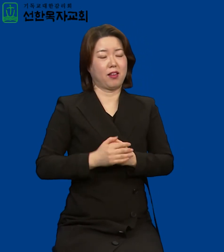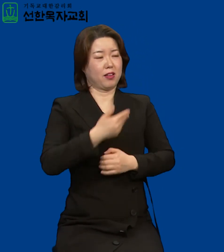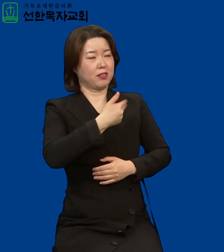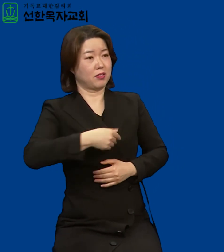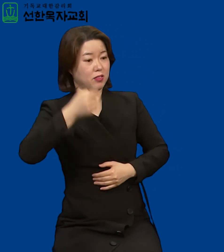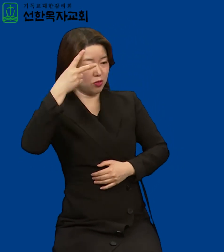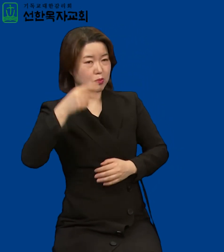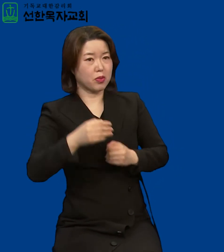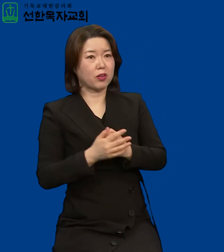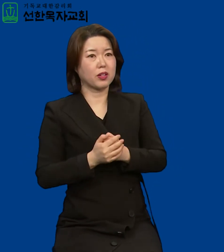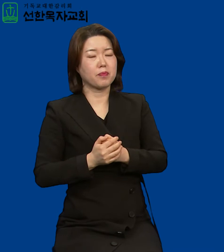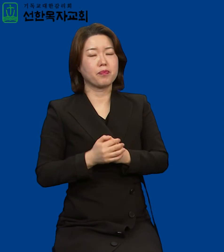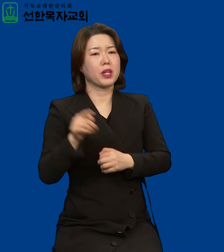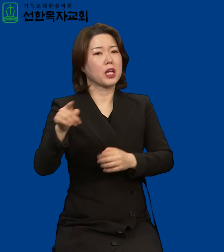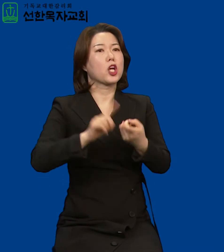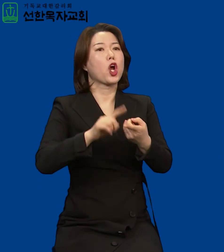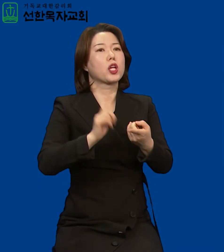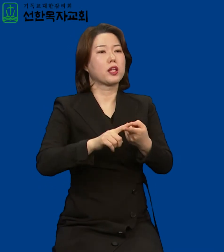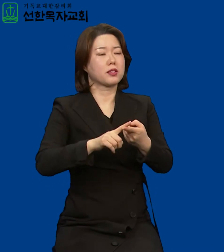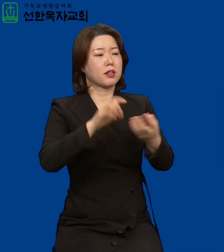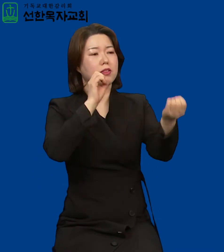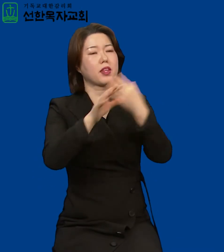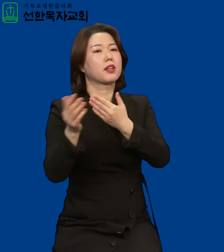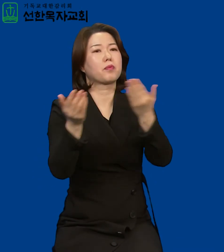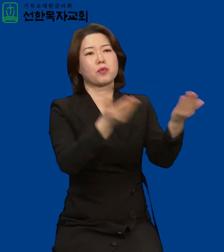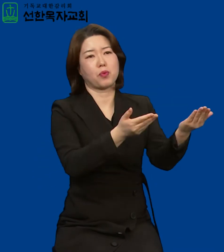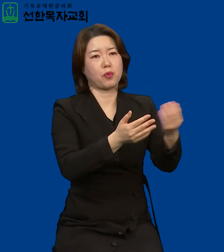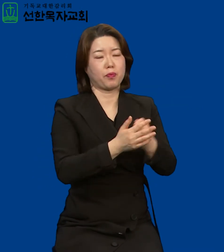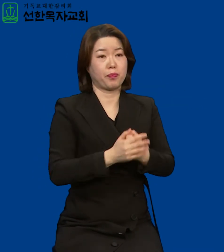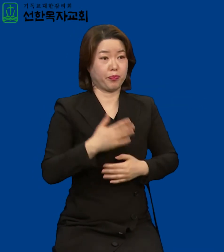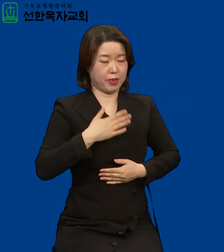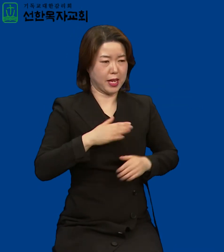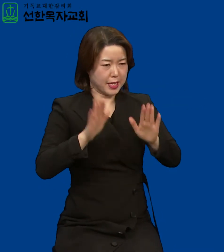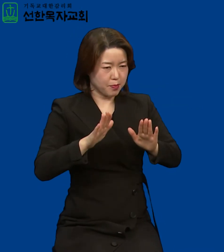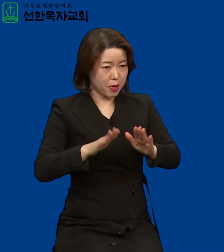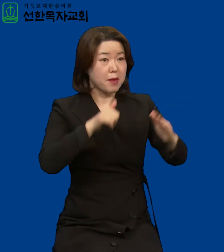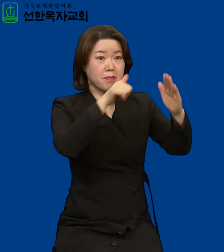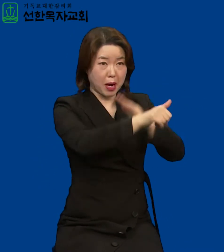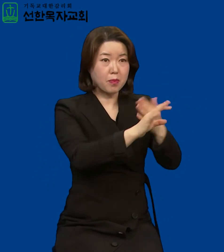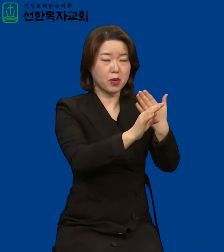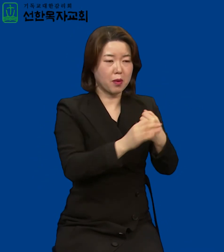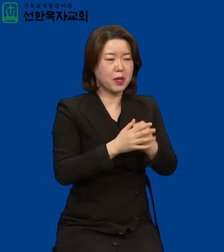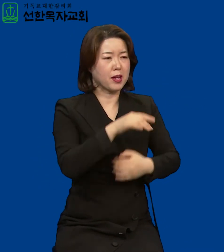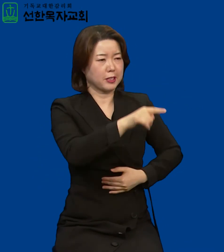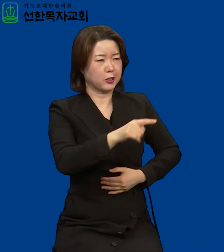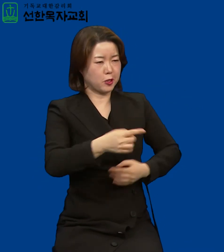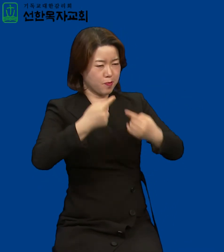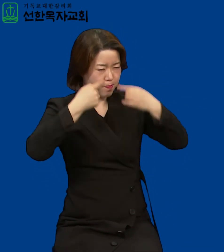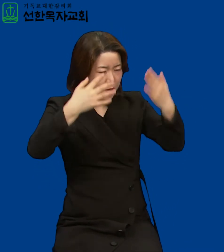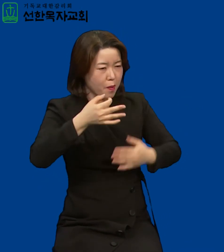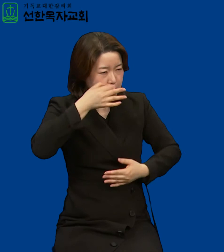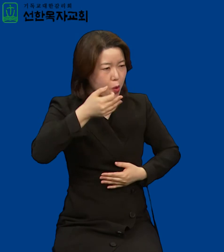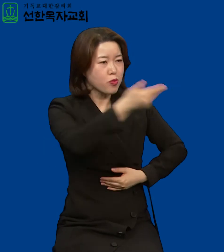바울이 거기에 대해서 대답을 하는 거예요. 내가 이번에 가면 그걸 분명히